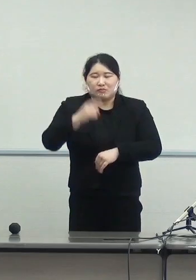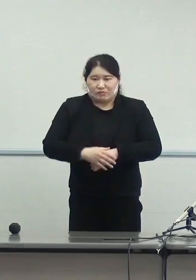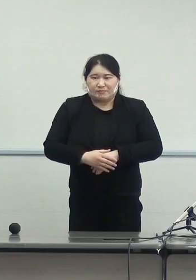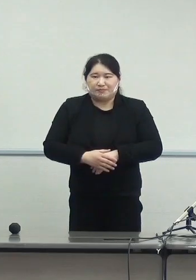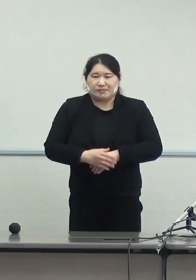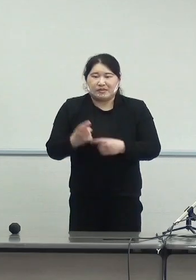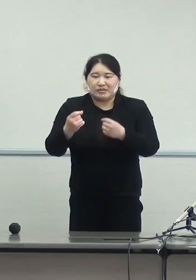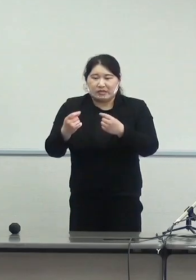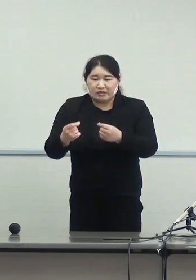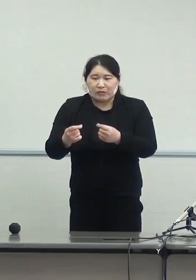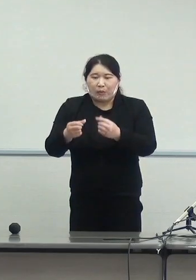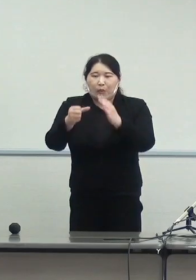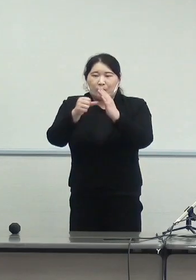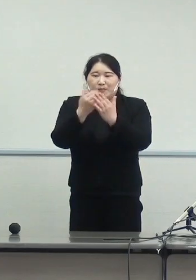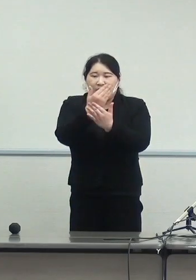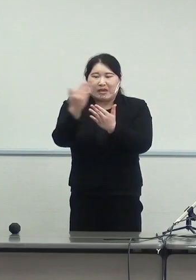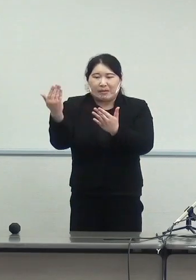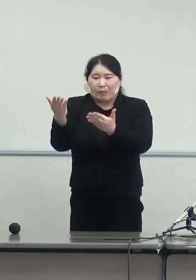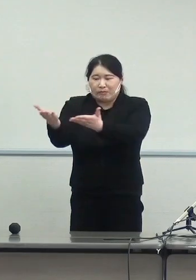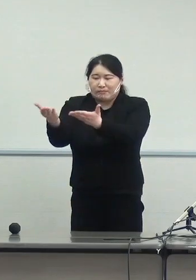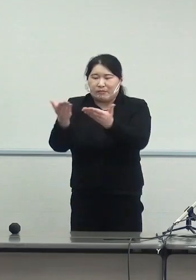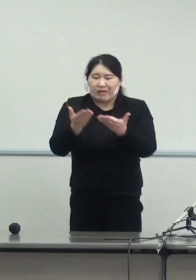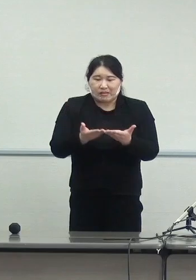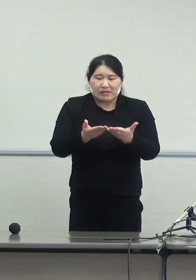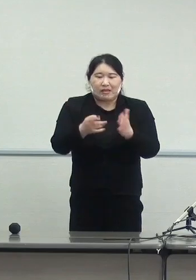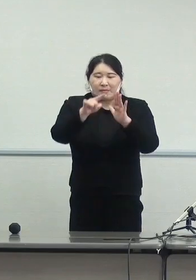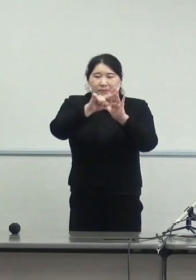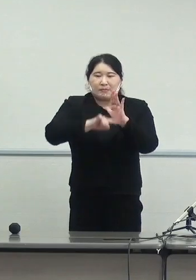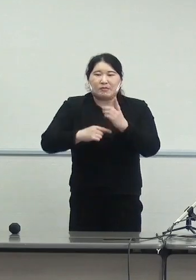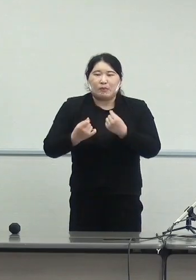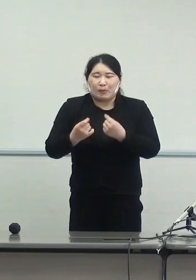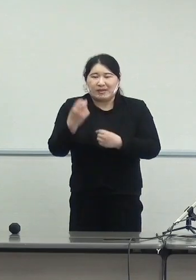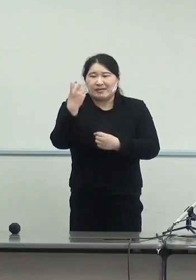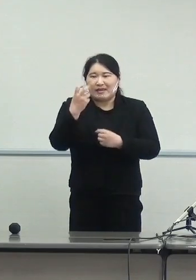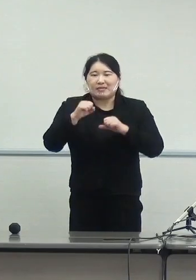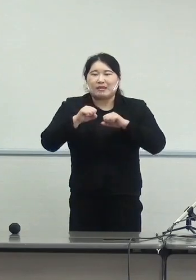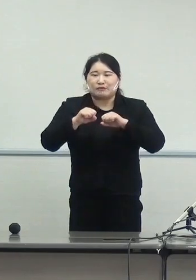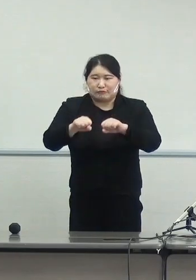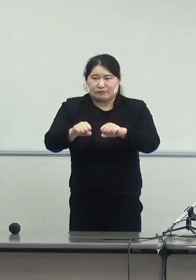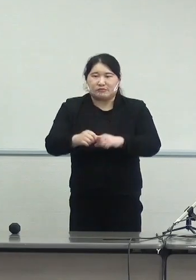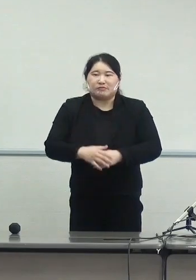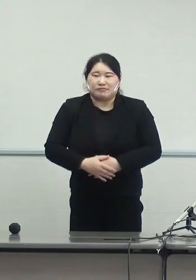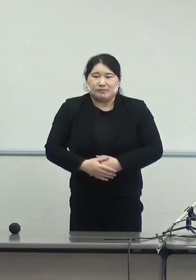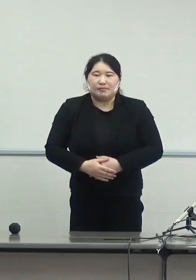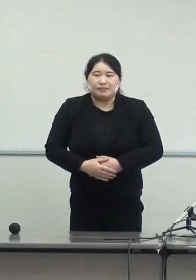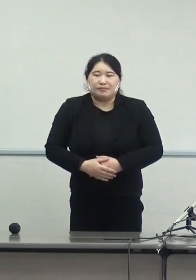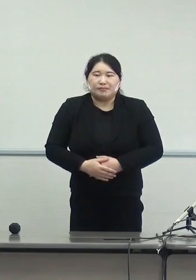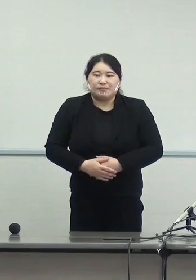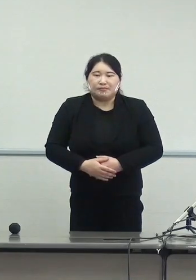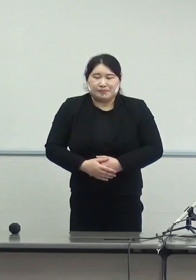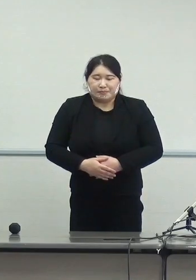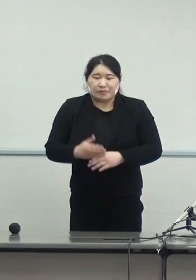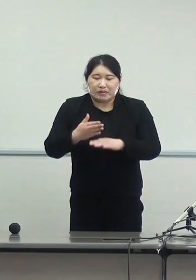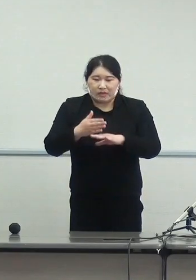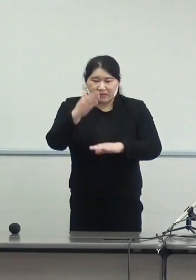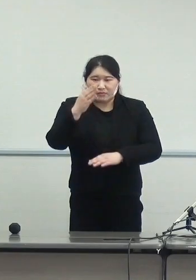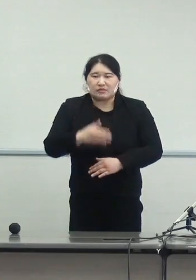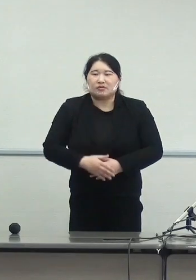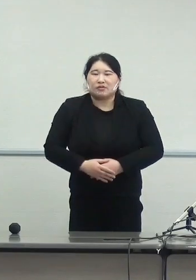いただいた名簿に沿って検査を進めていくことで感染を封じ込めることを目指してまいります。 ありがとうございます。 ありがとうござい